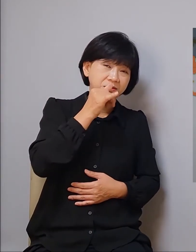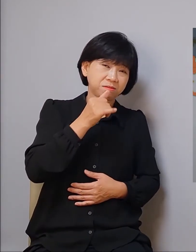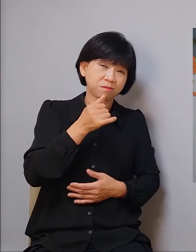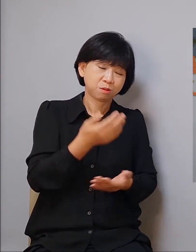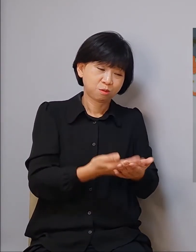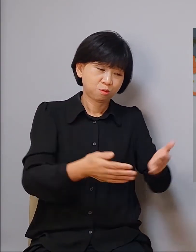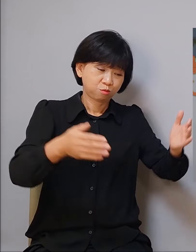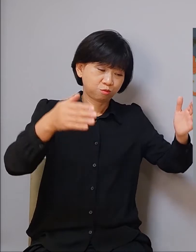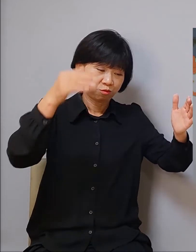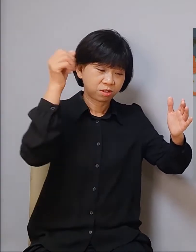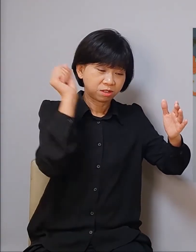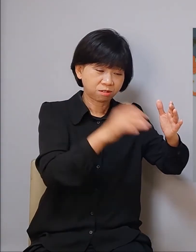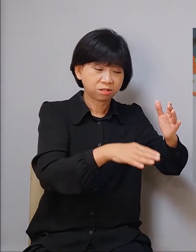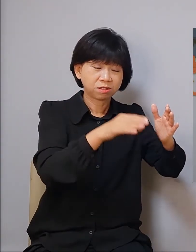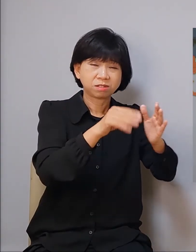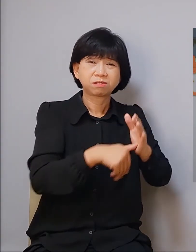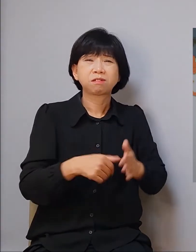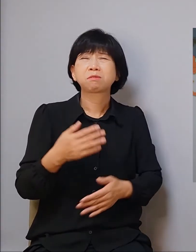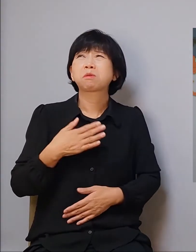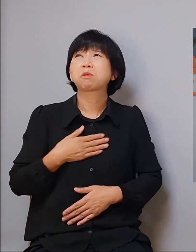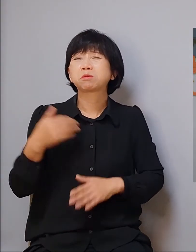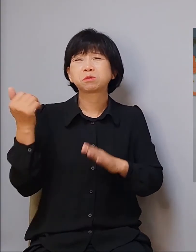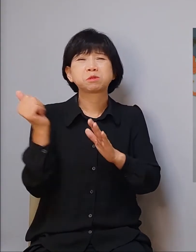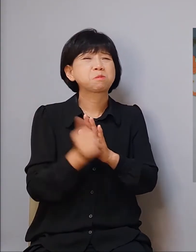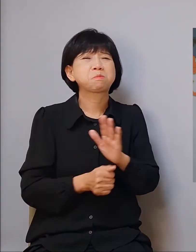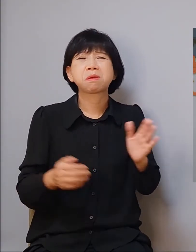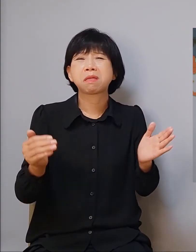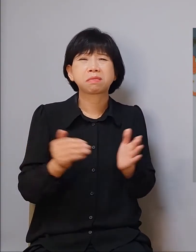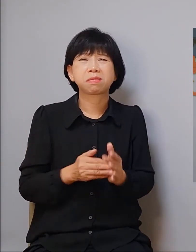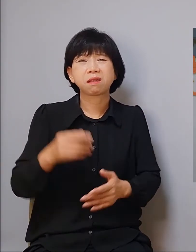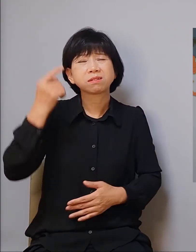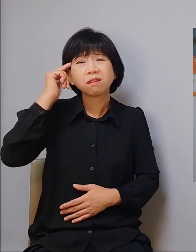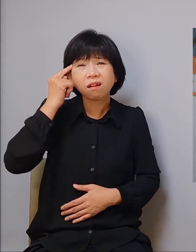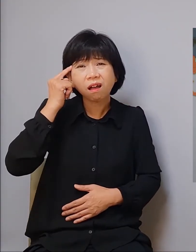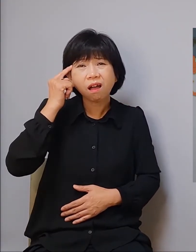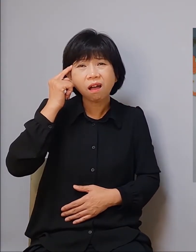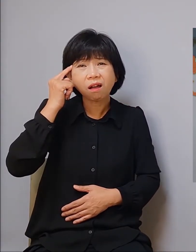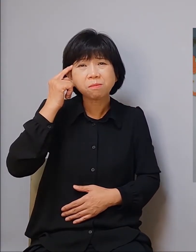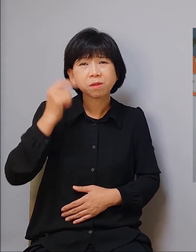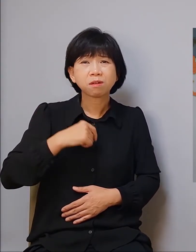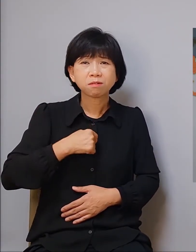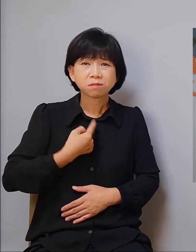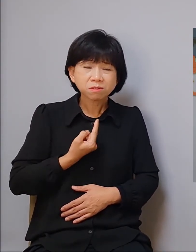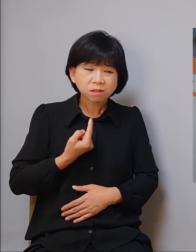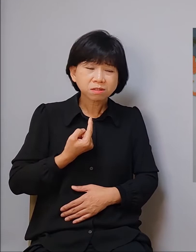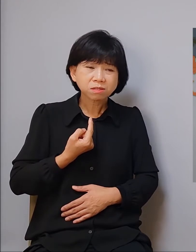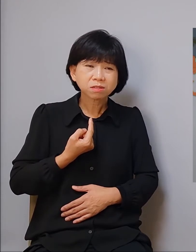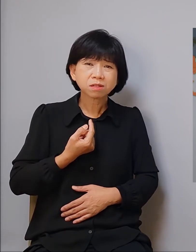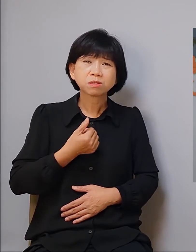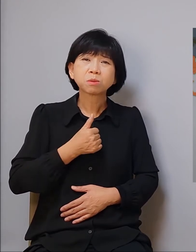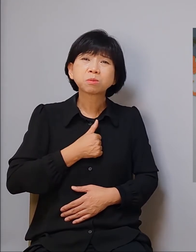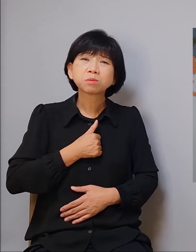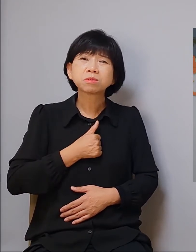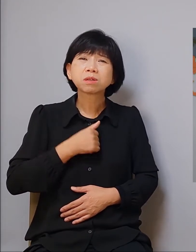나는 실패한 인생이다 라고 생각하시면 자신의 정체를 까맣게